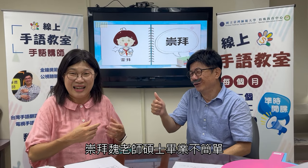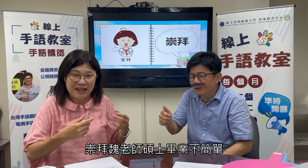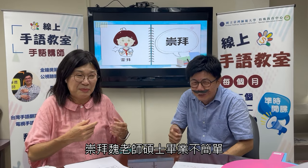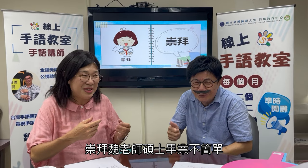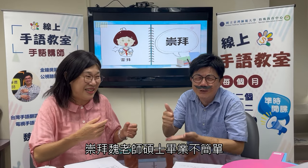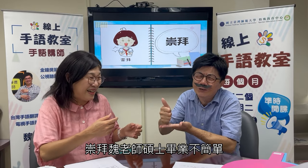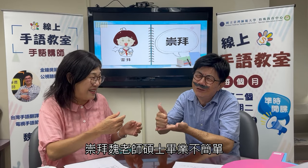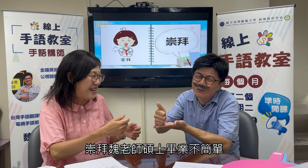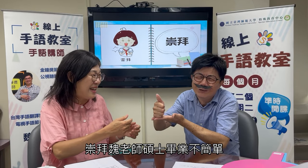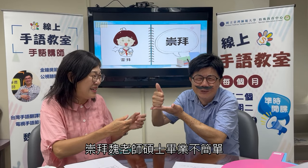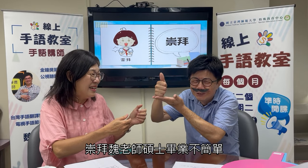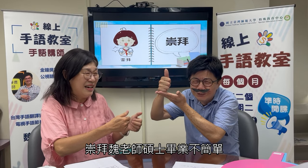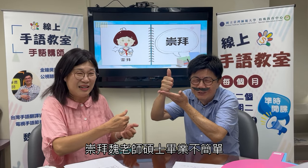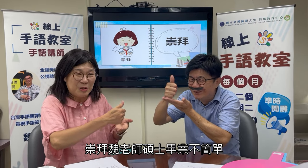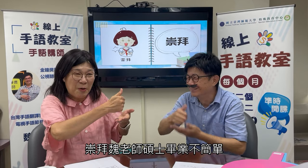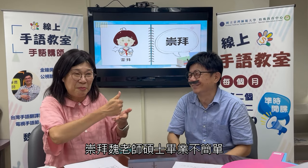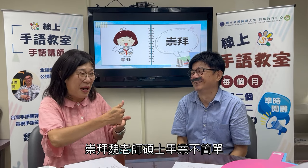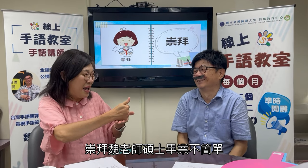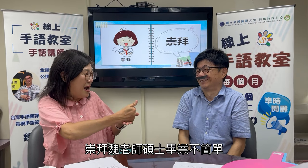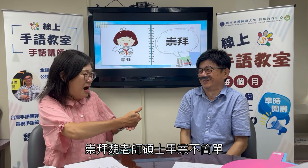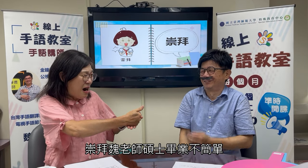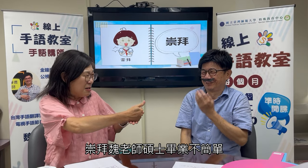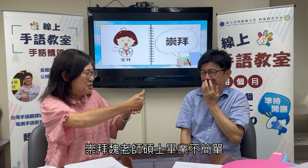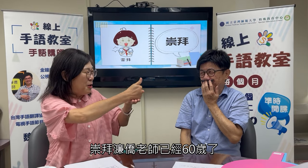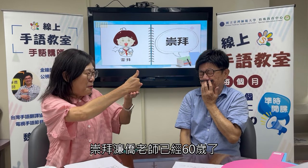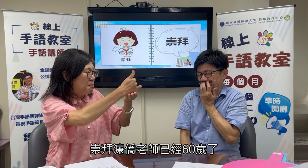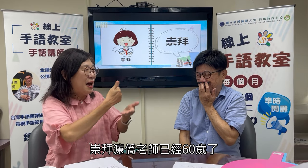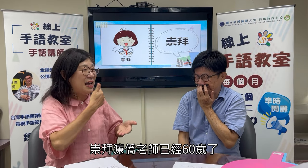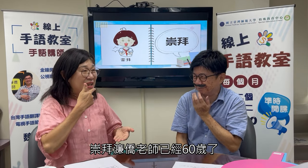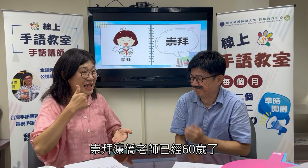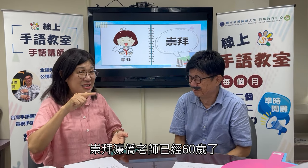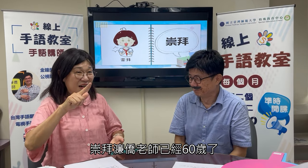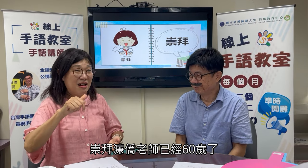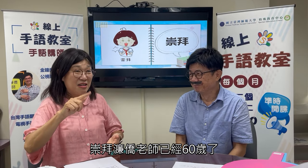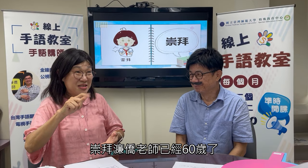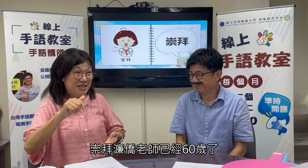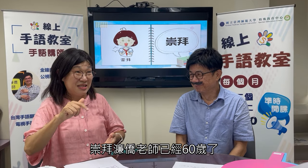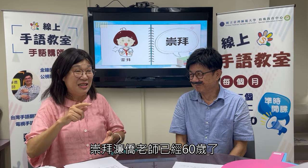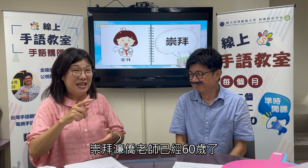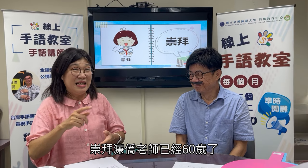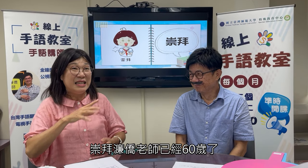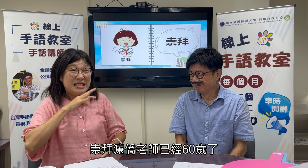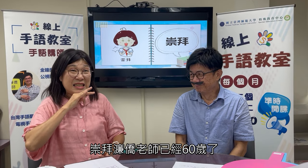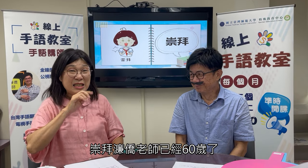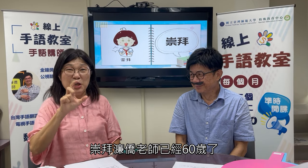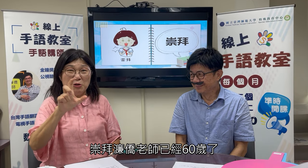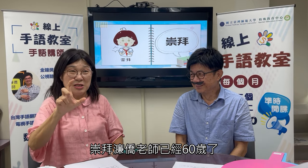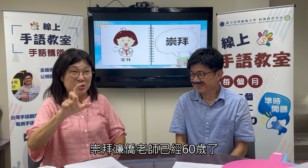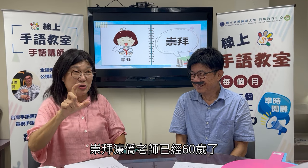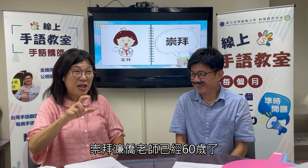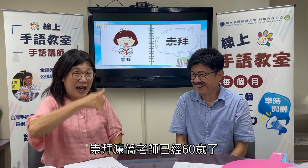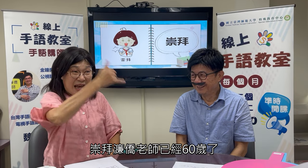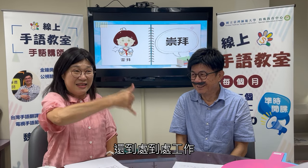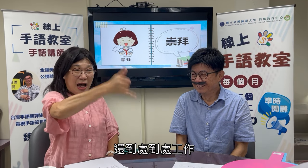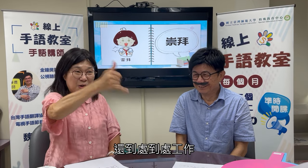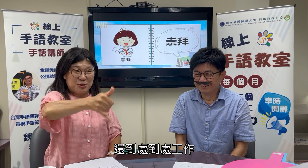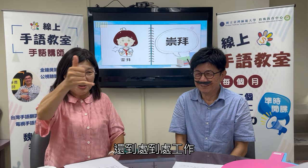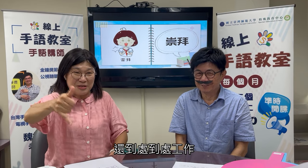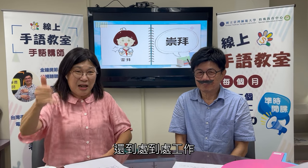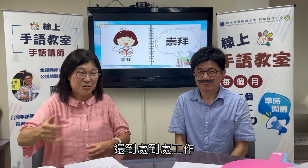不简单啊，崇拜连桥老师。 已经60岁了，还到处